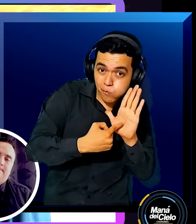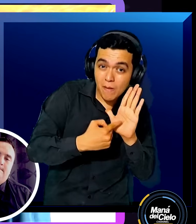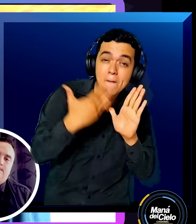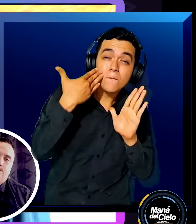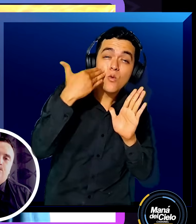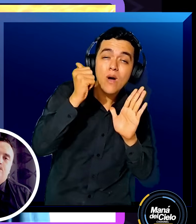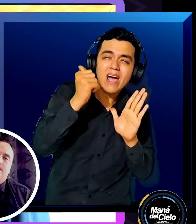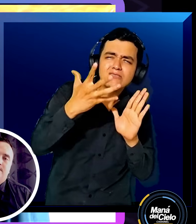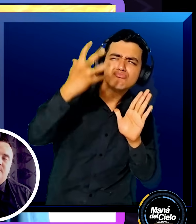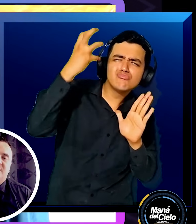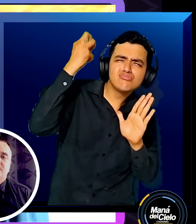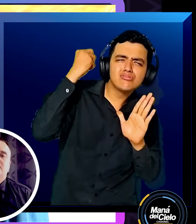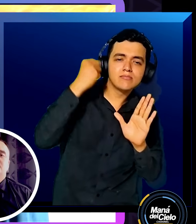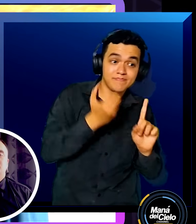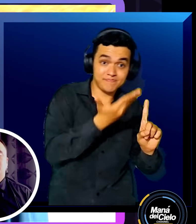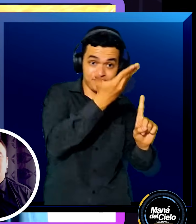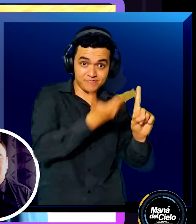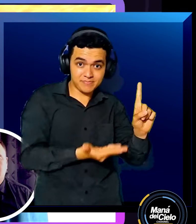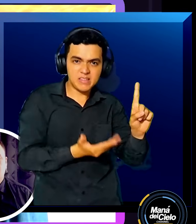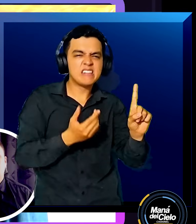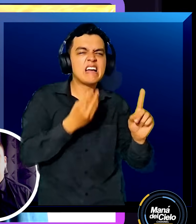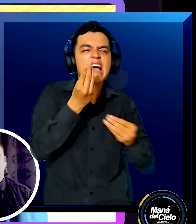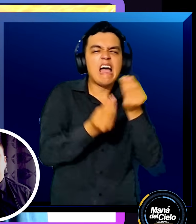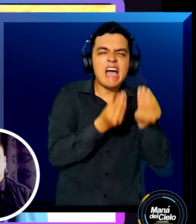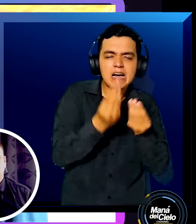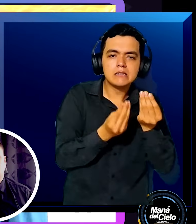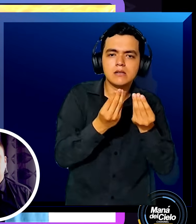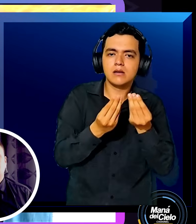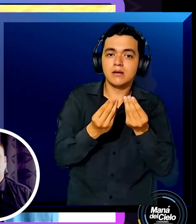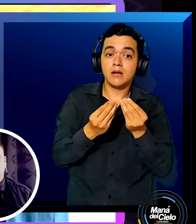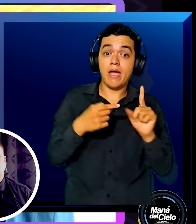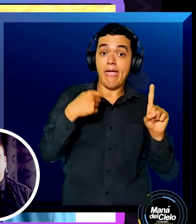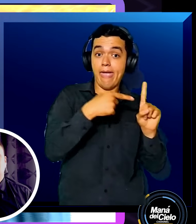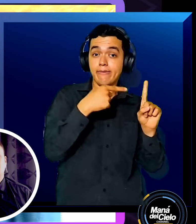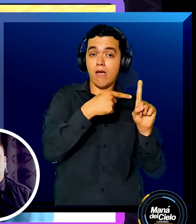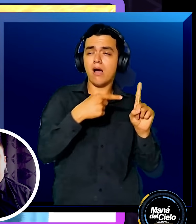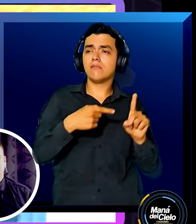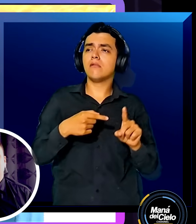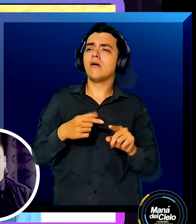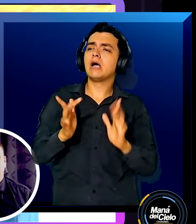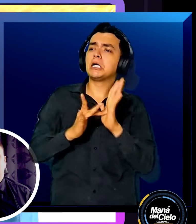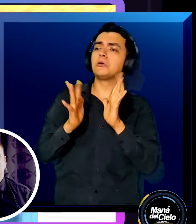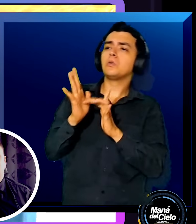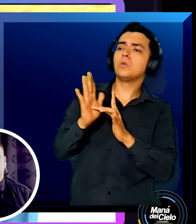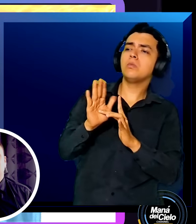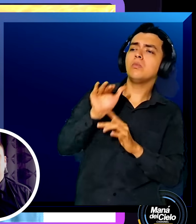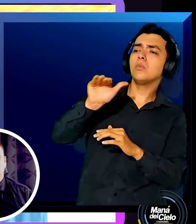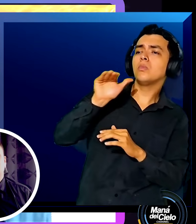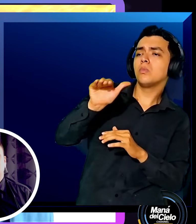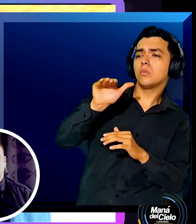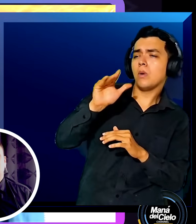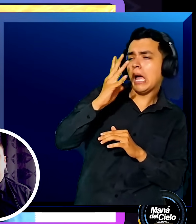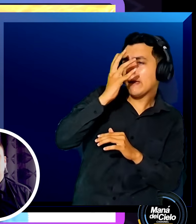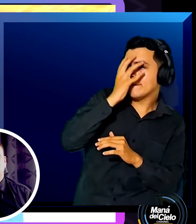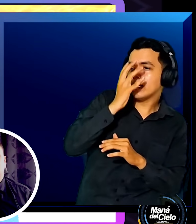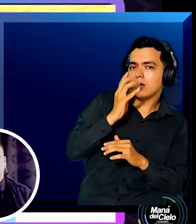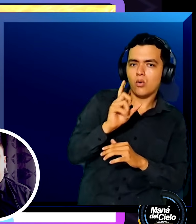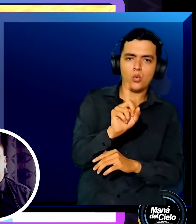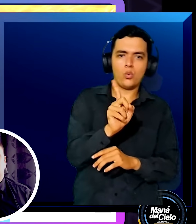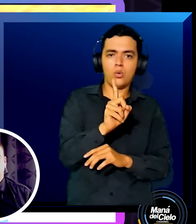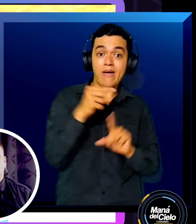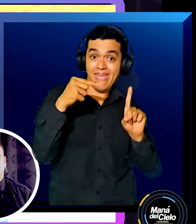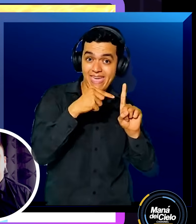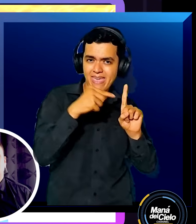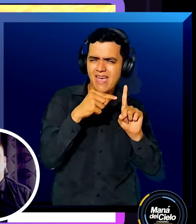llama el Calvario, que quiere decir lugar de muerte, donde van los drogaditos, donde va toda la gente de vida muy